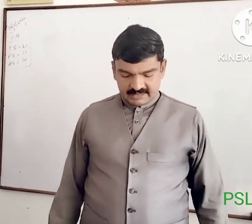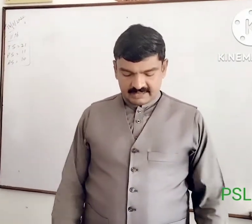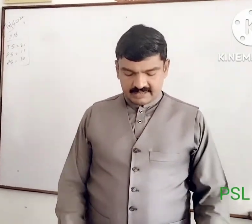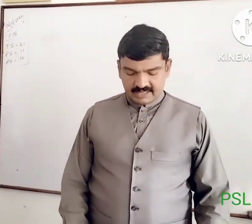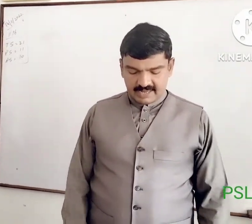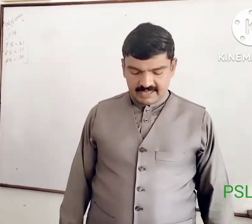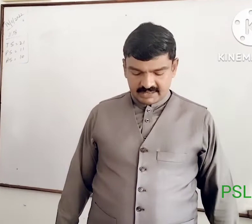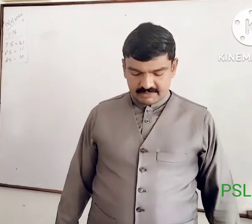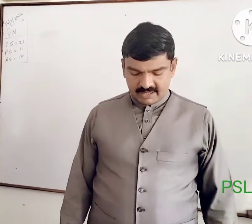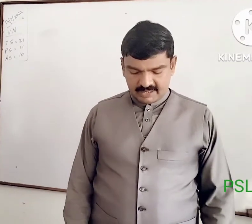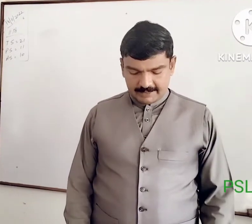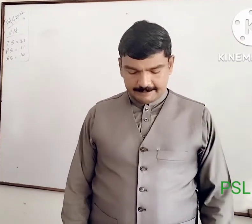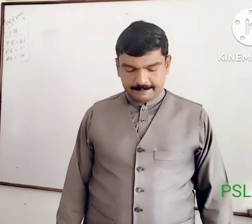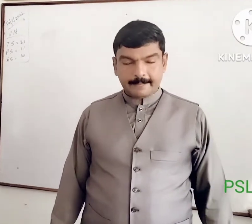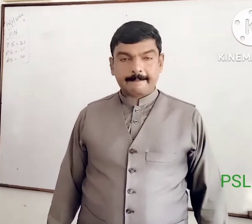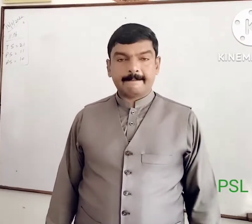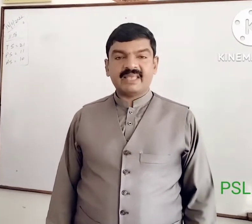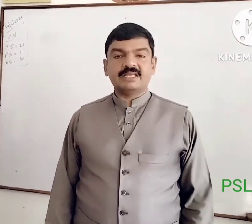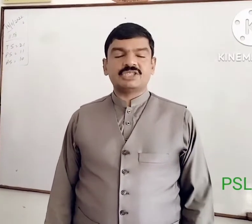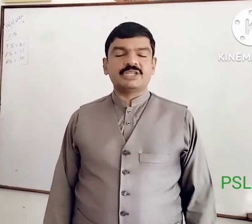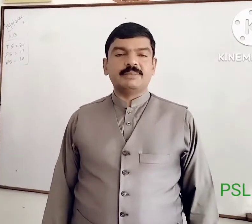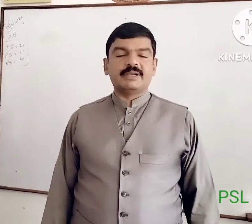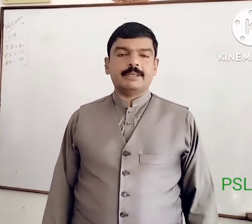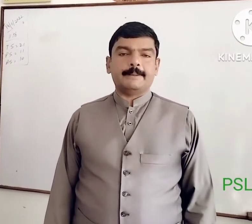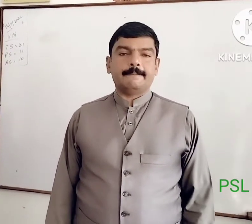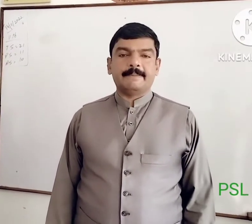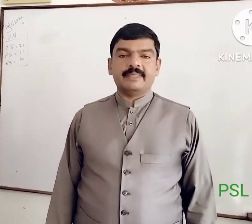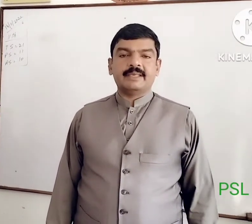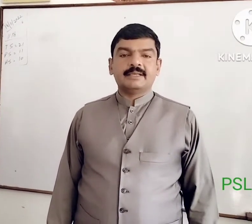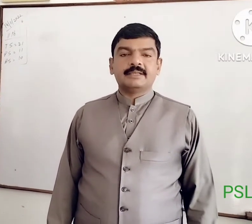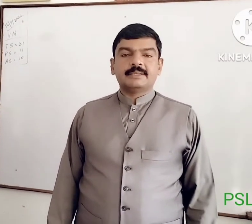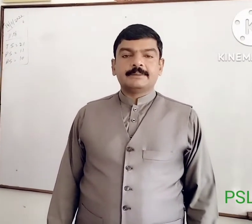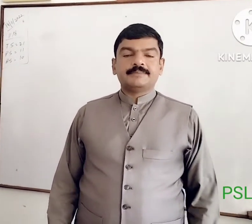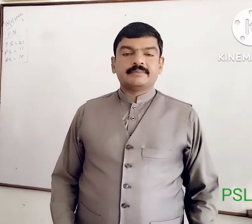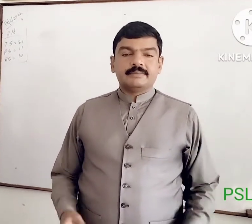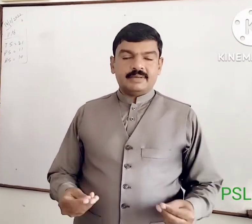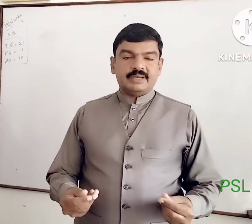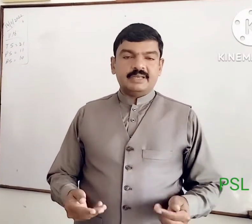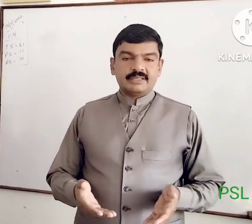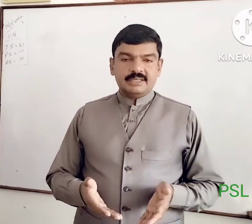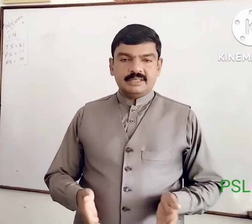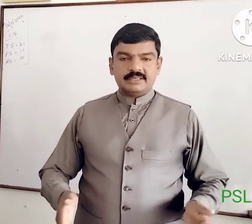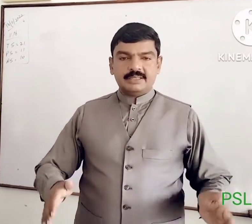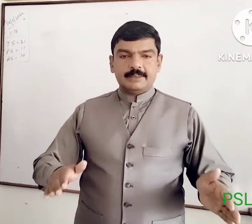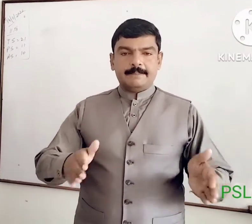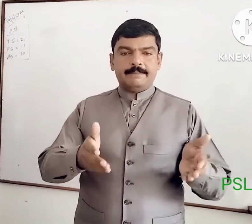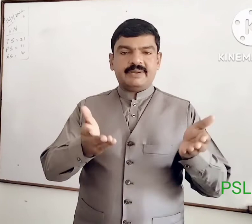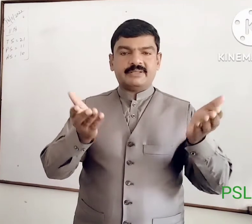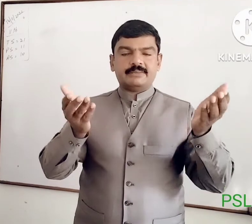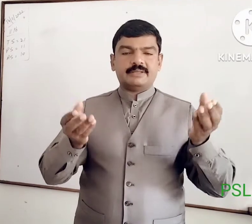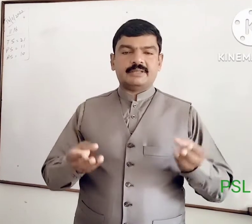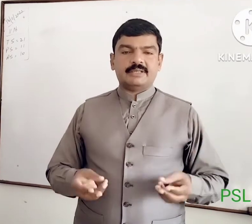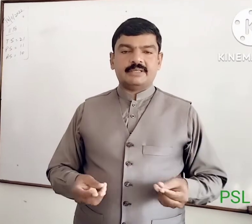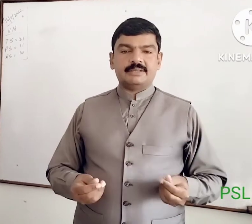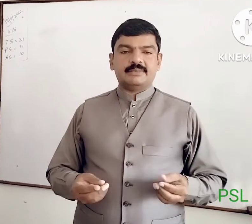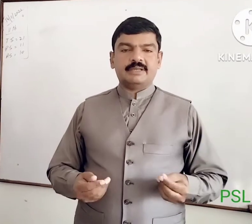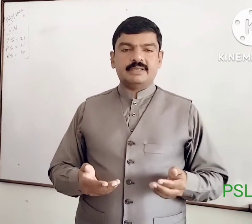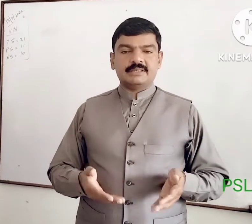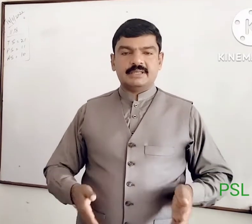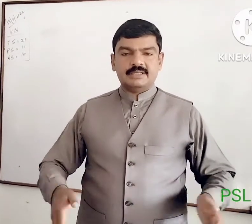शाखा। जरखेज मट्टी, चिकनी मट्टी, मट्टी का साइन जैसे बर्तन, मट्टी का साइन